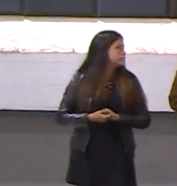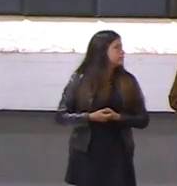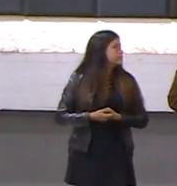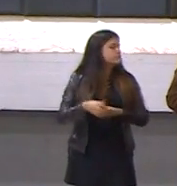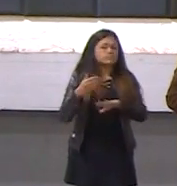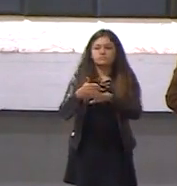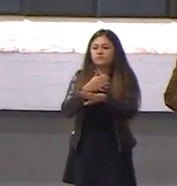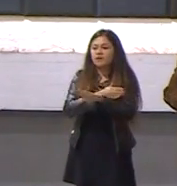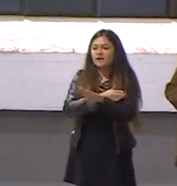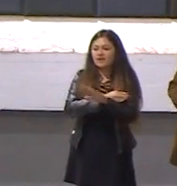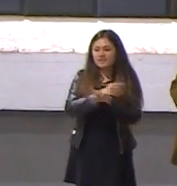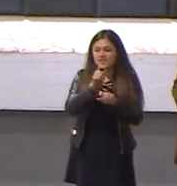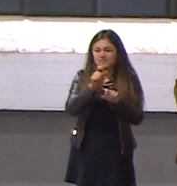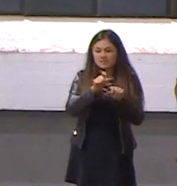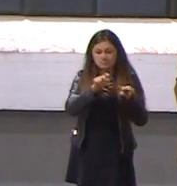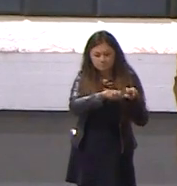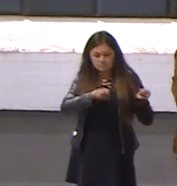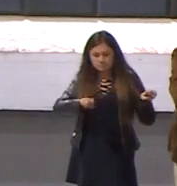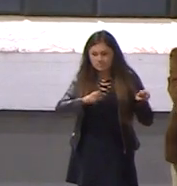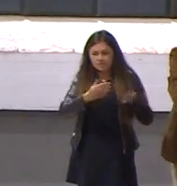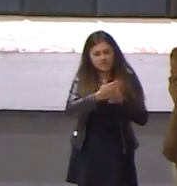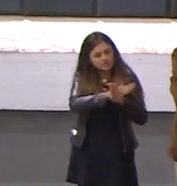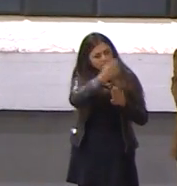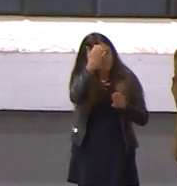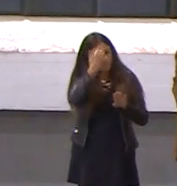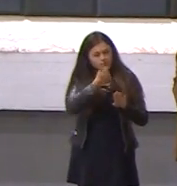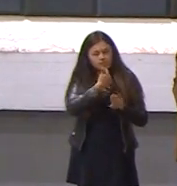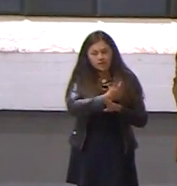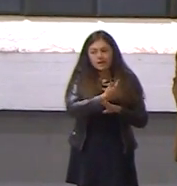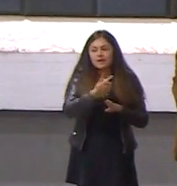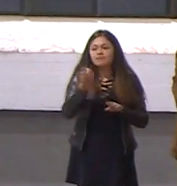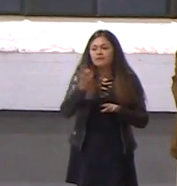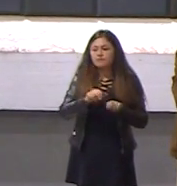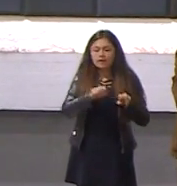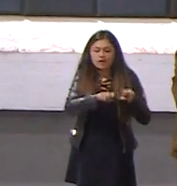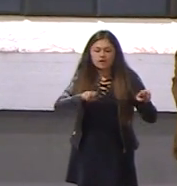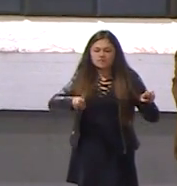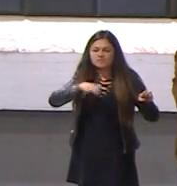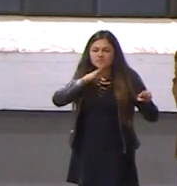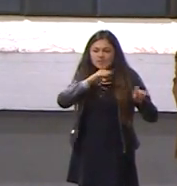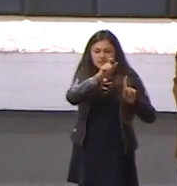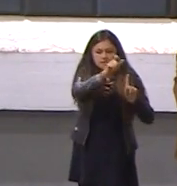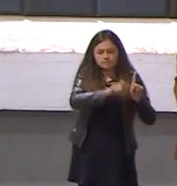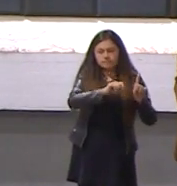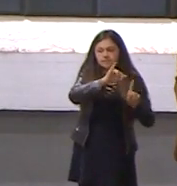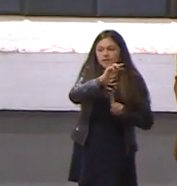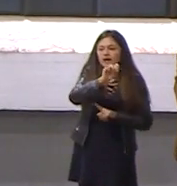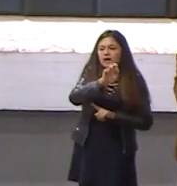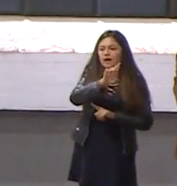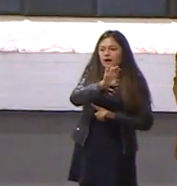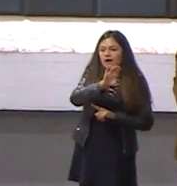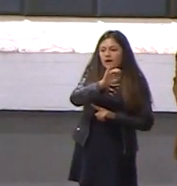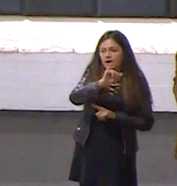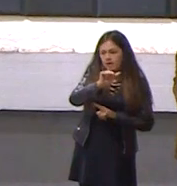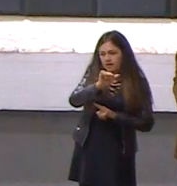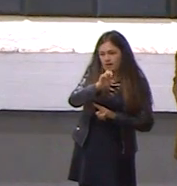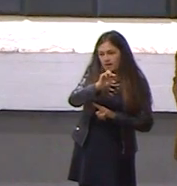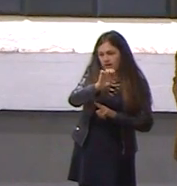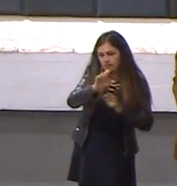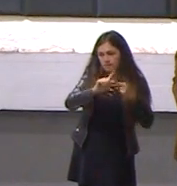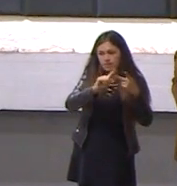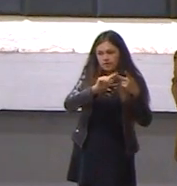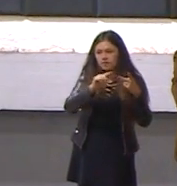antes de darle la palabra a la profesora viviana nos acompaña el profesor jaime martínez la profesora